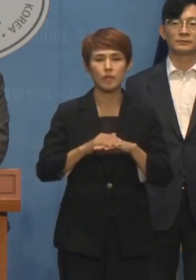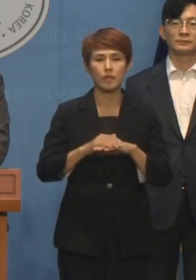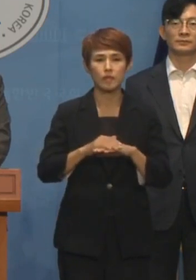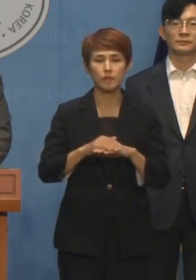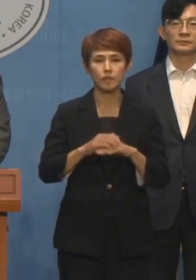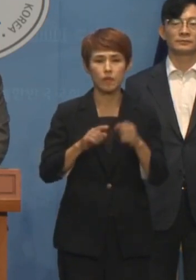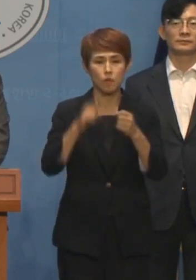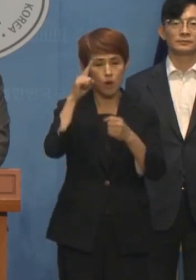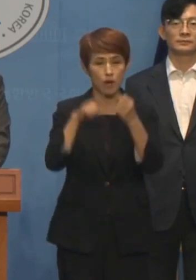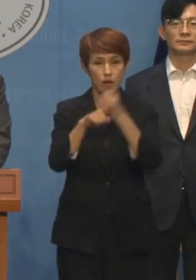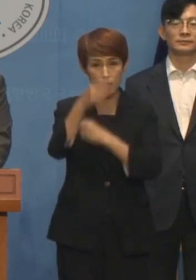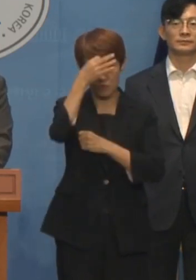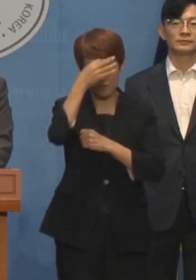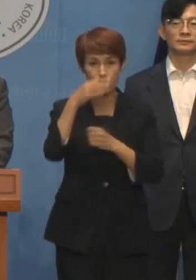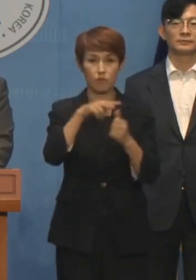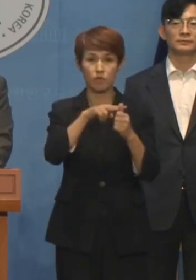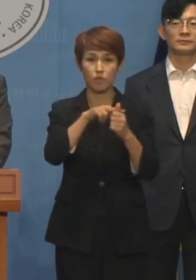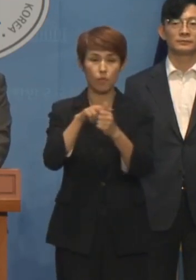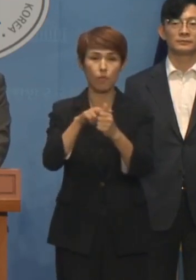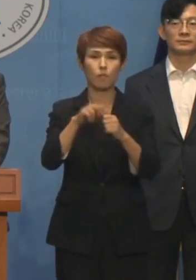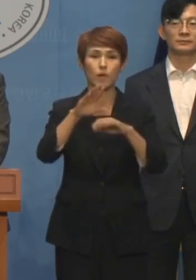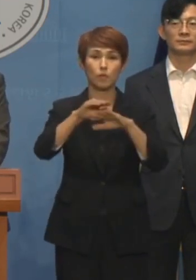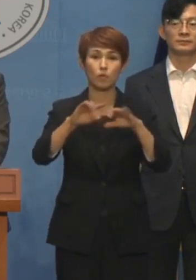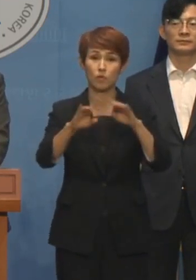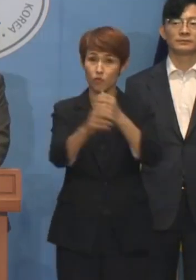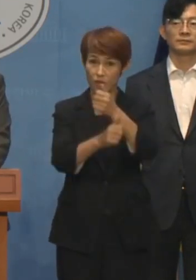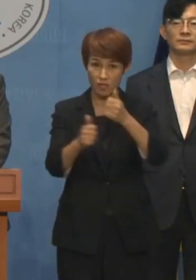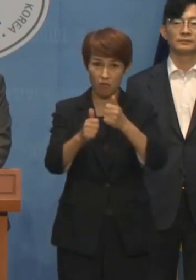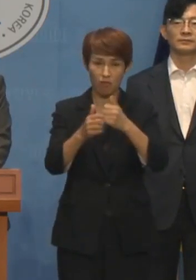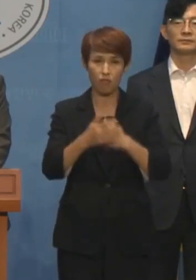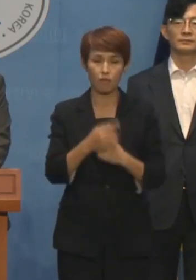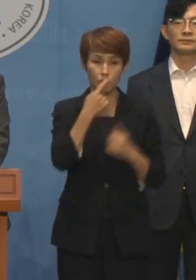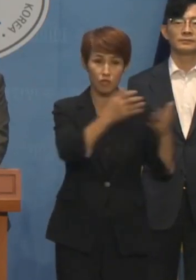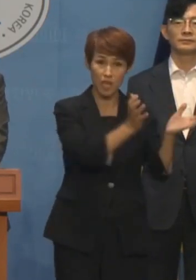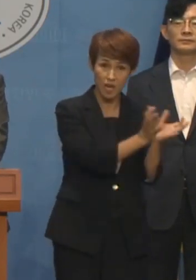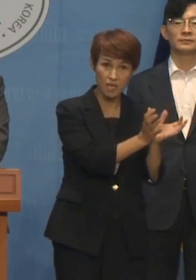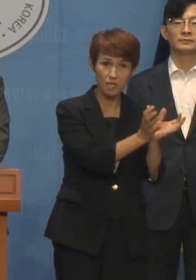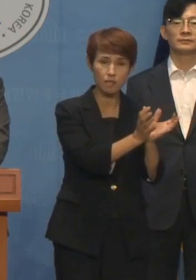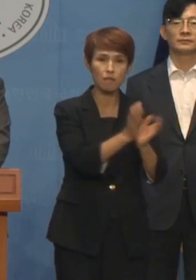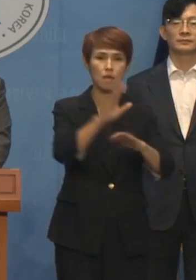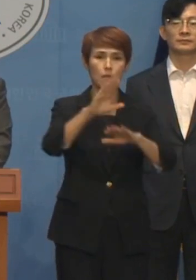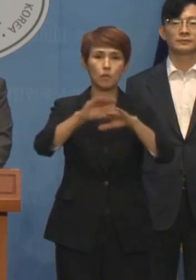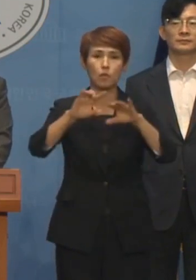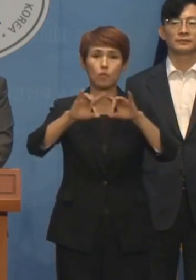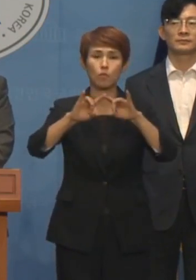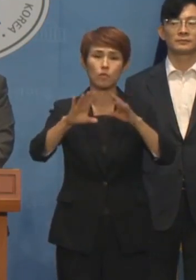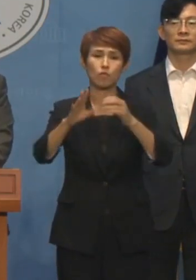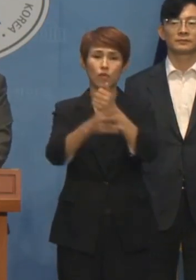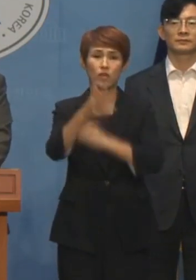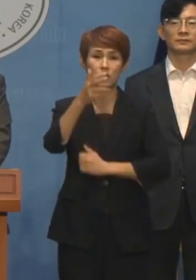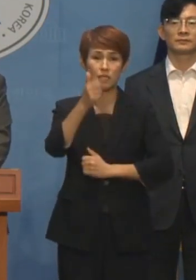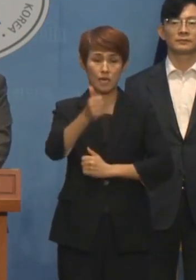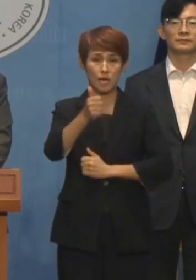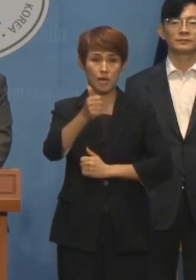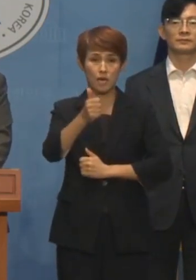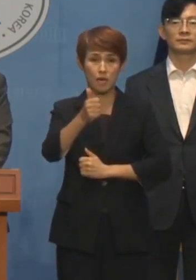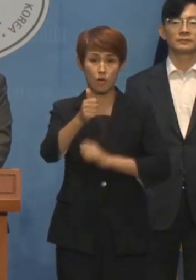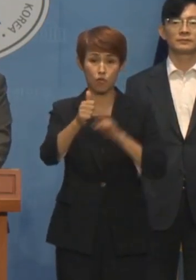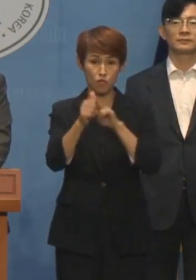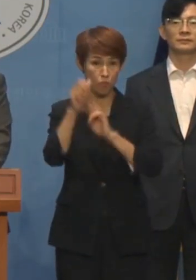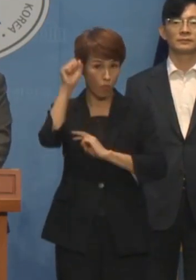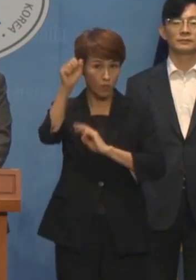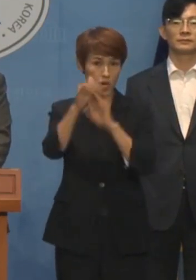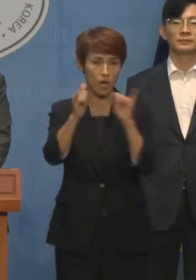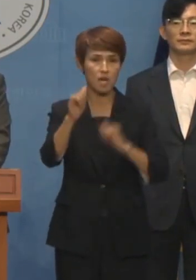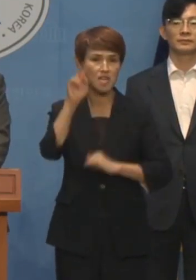과학기술정보방송통신위원회에서 민주당은 유례 없이 야당 단독 방송통신위원장 후보자 이틀간 청문회를